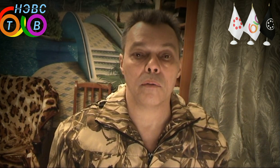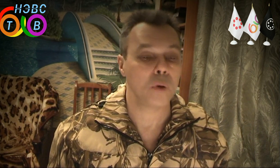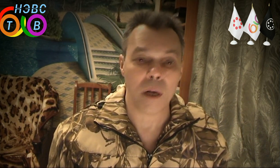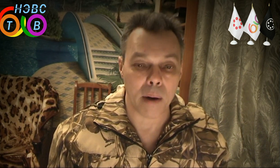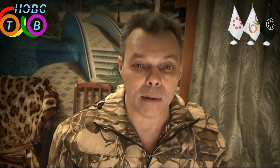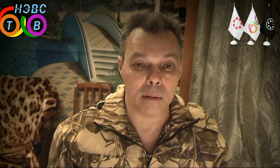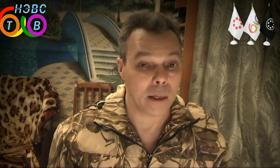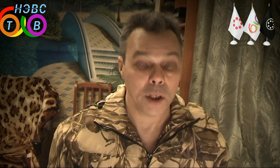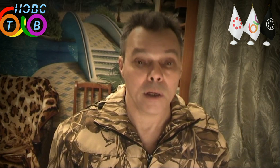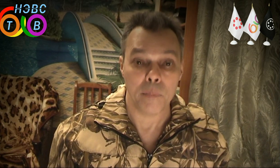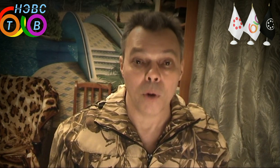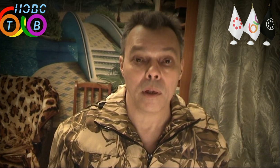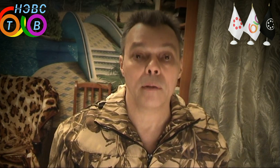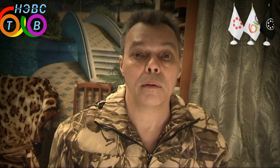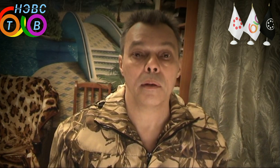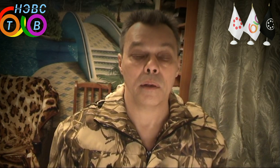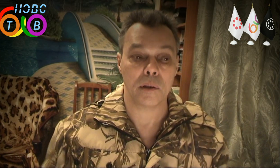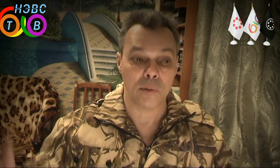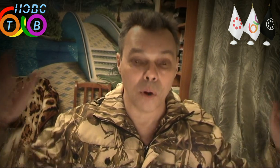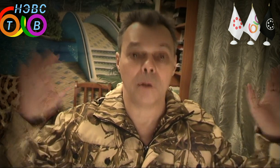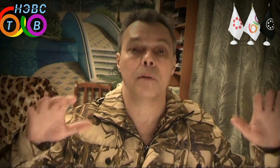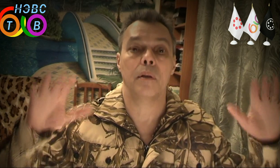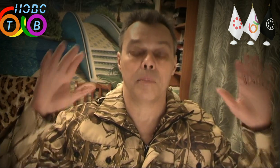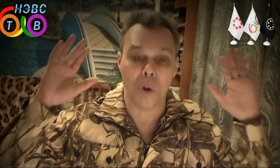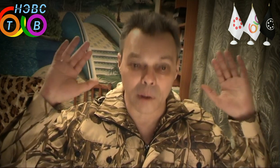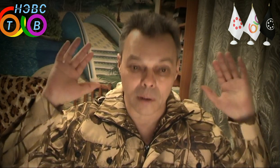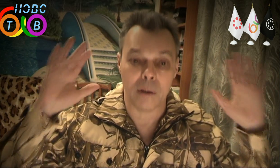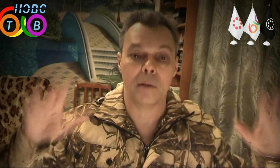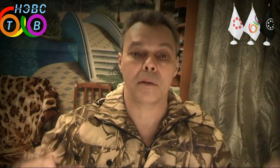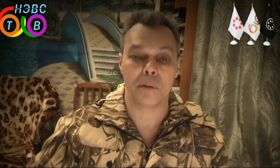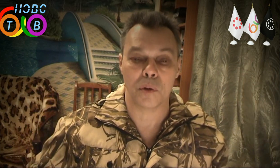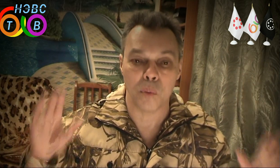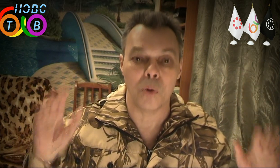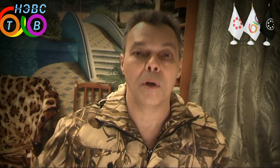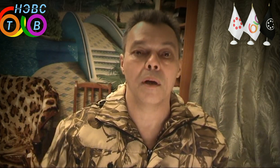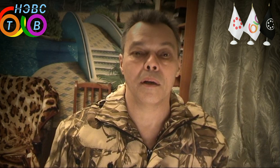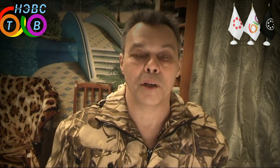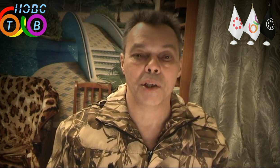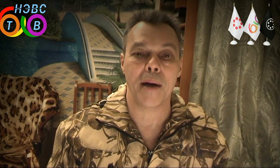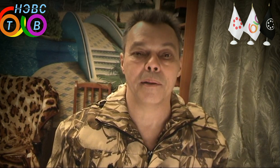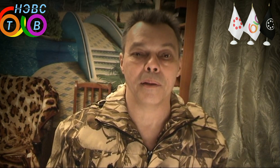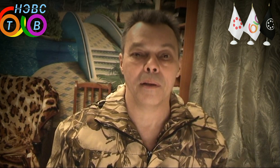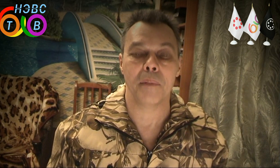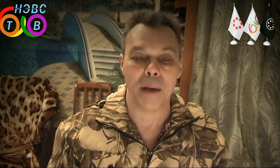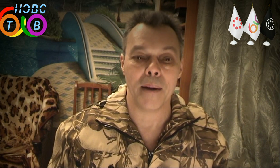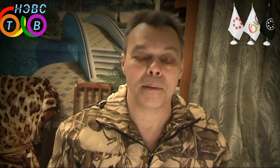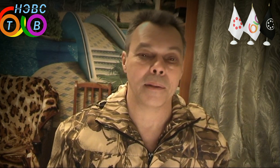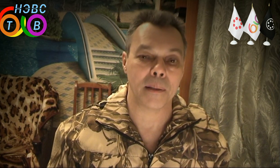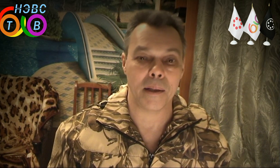все нормально. Конечно, ребенок их сводит, и ребенок их судьбу решает и меняет, и так далее, и